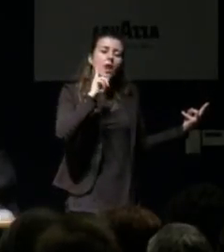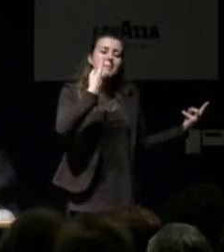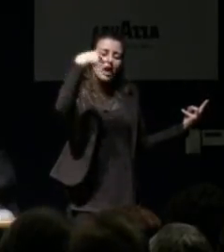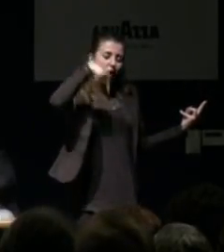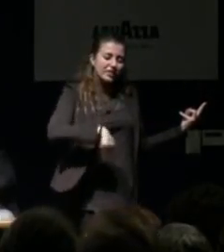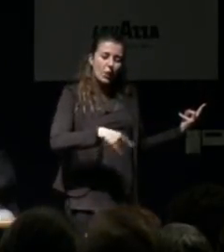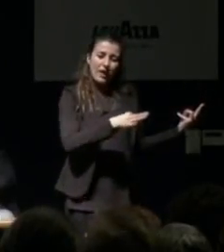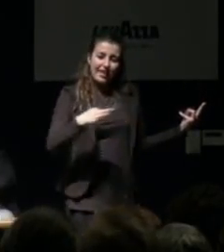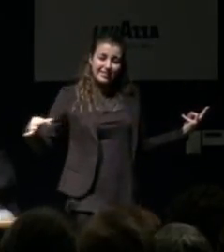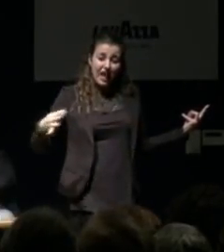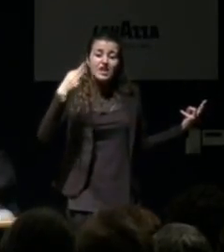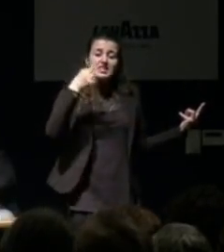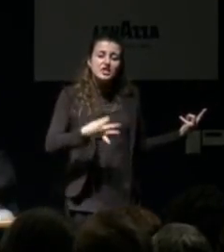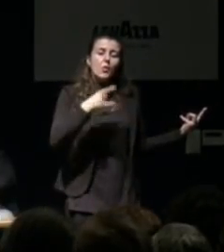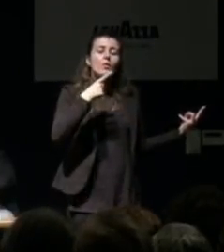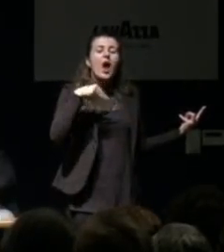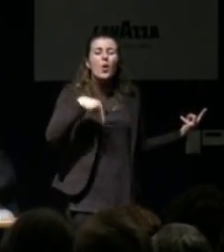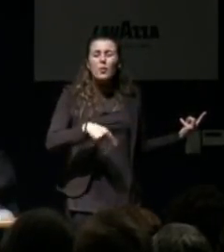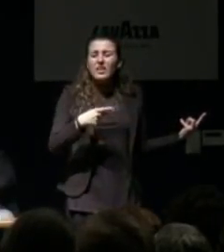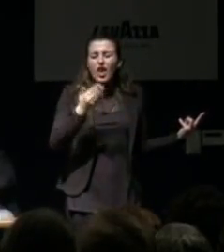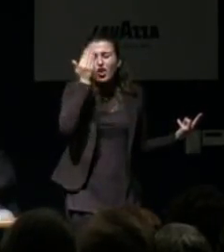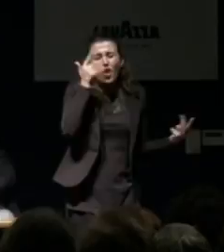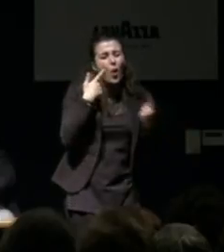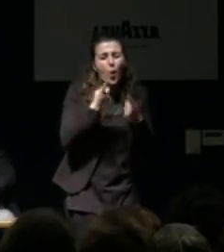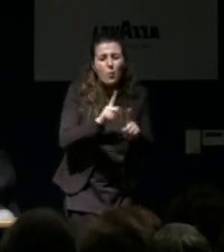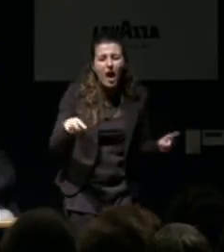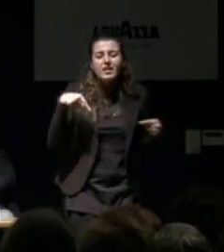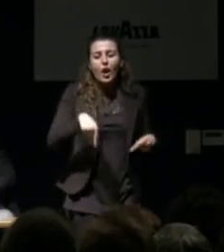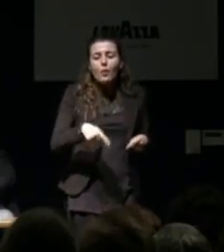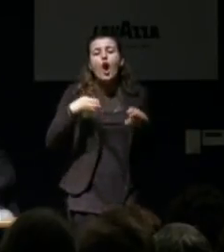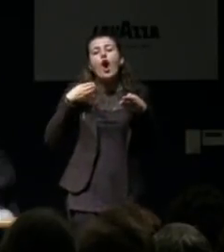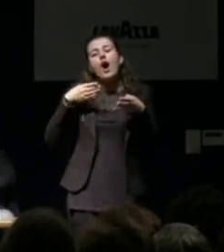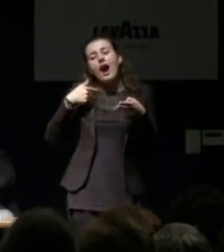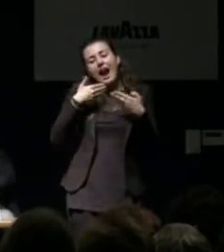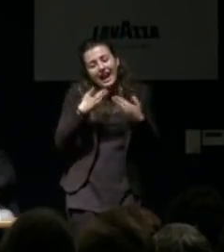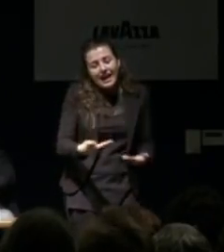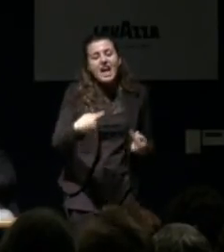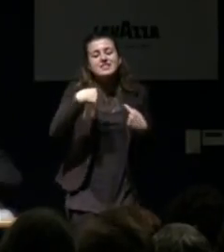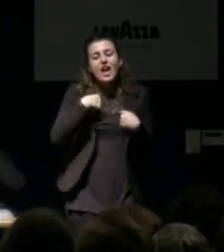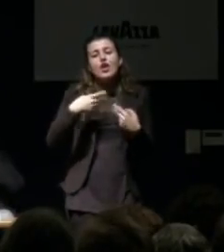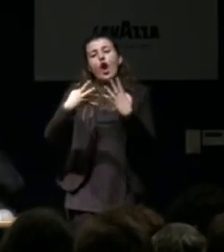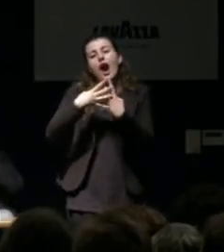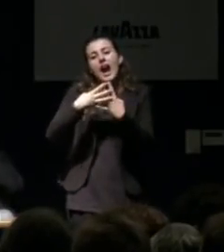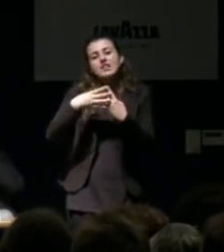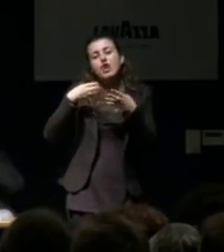pieno di cecità e indifferenza gianluca corso carcerario liceo artistico di saluzzo